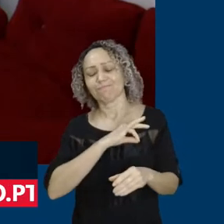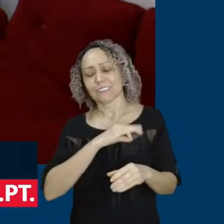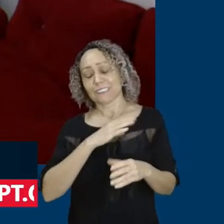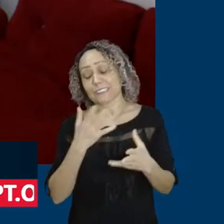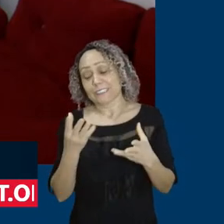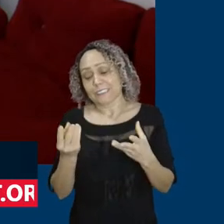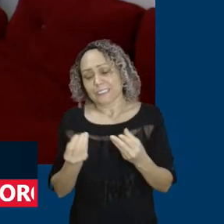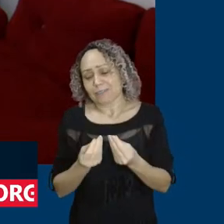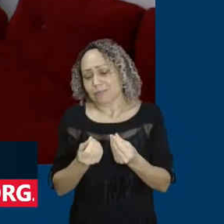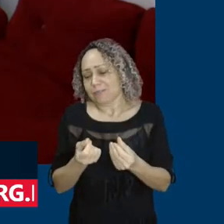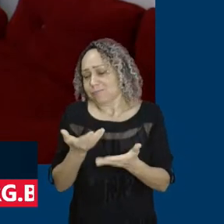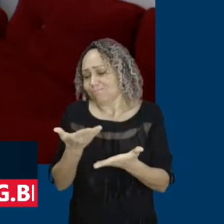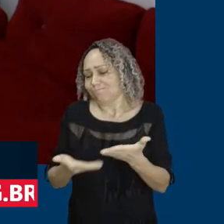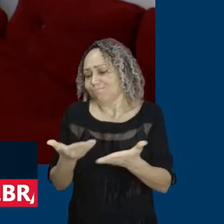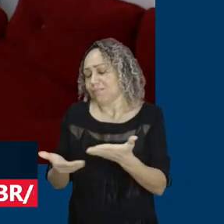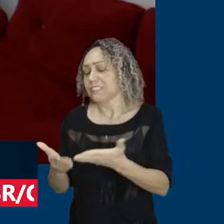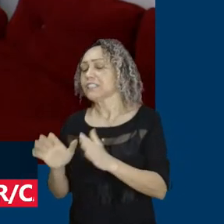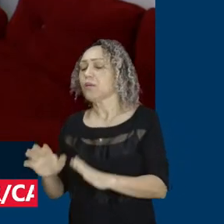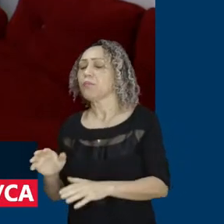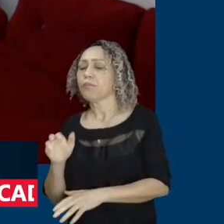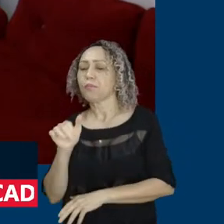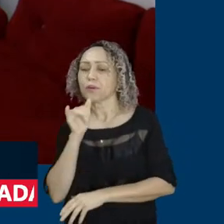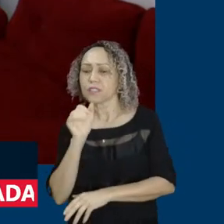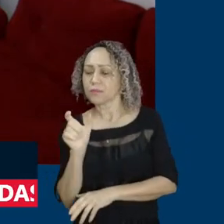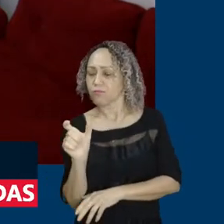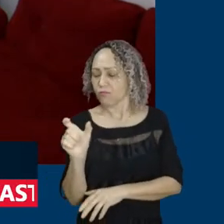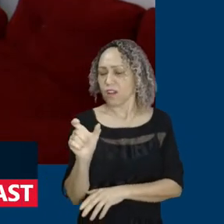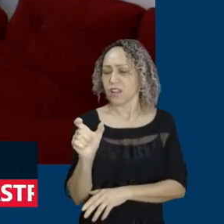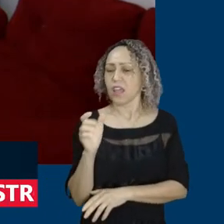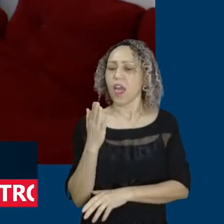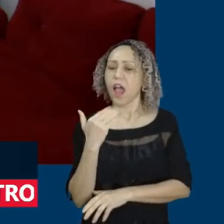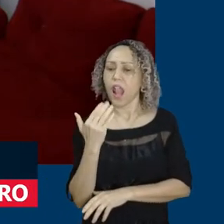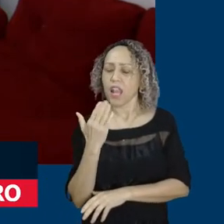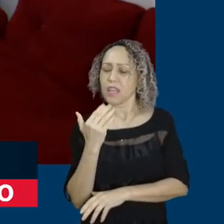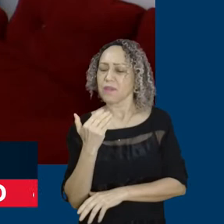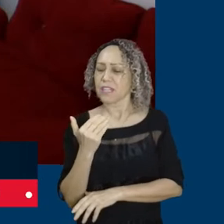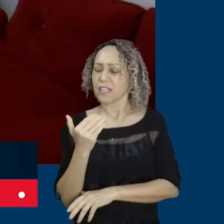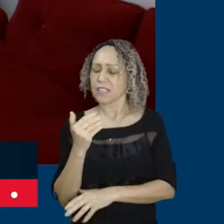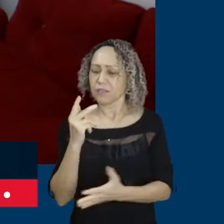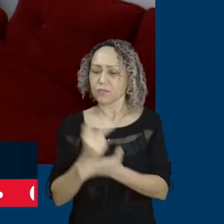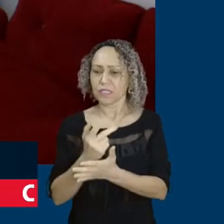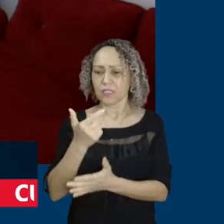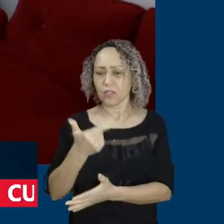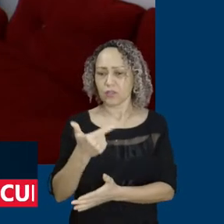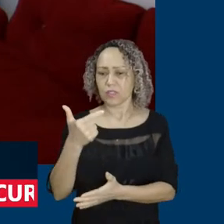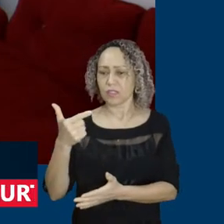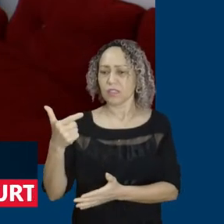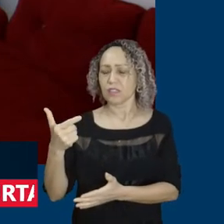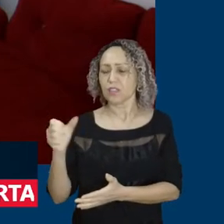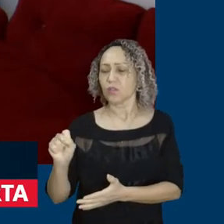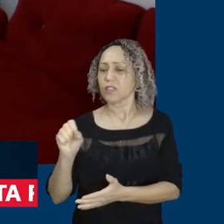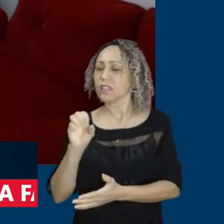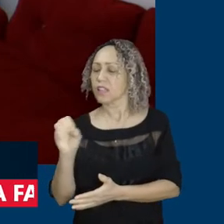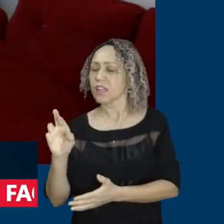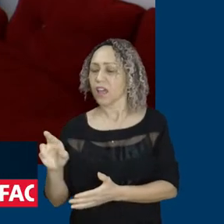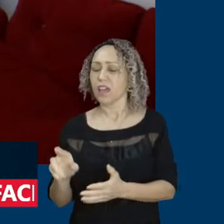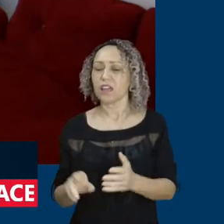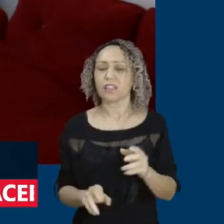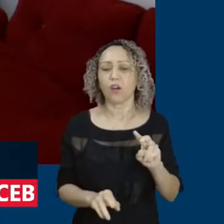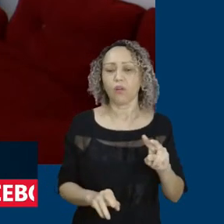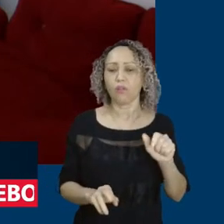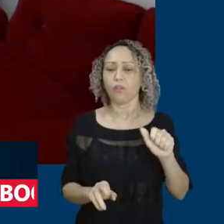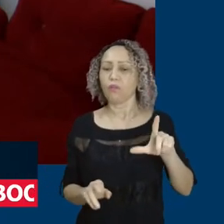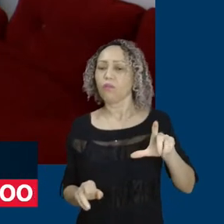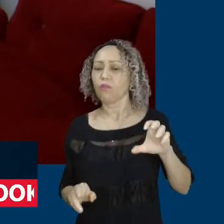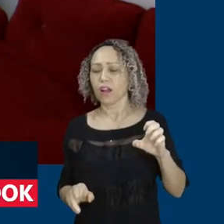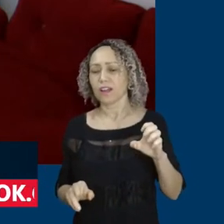nas negociações. O vale alimentação, por exemplo, foi mantido em R$ 280,00, enquanto o vale refeição segue